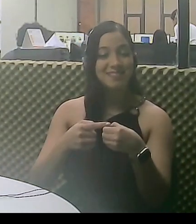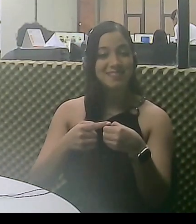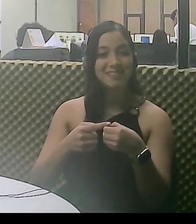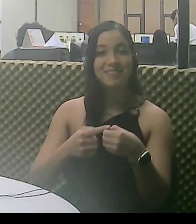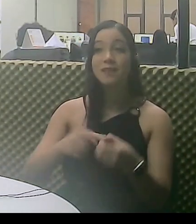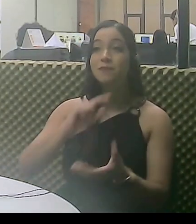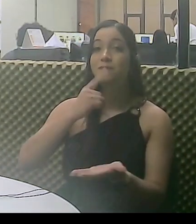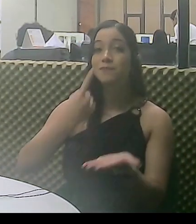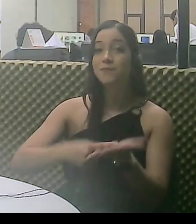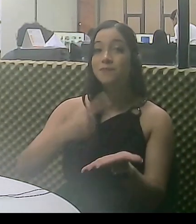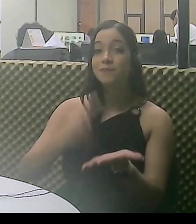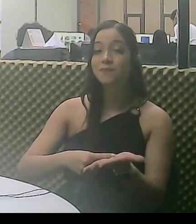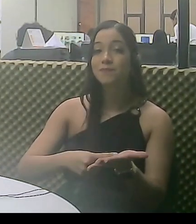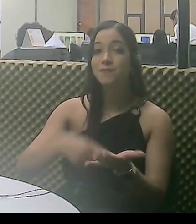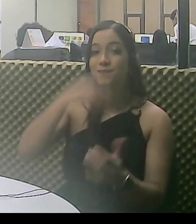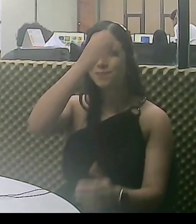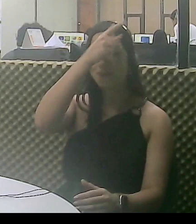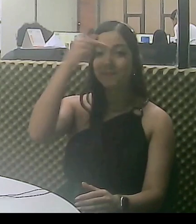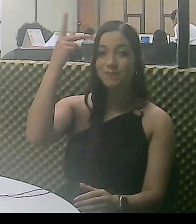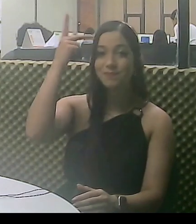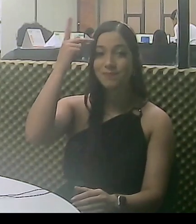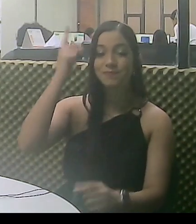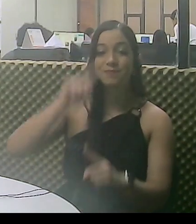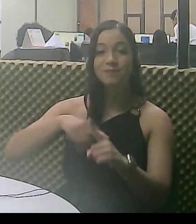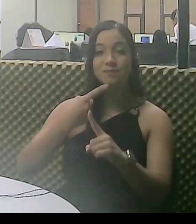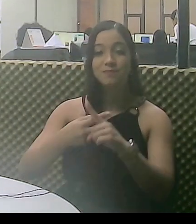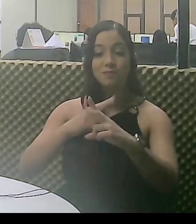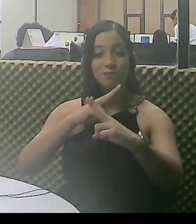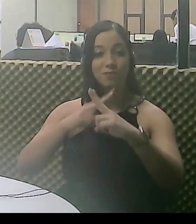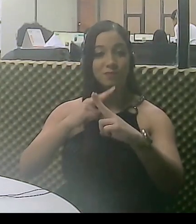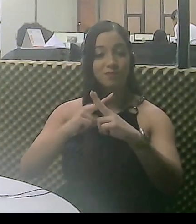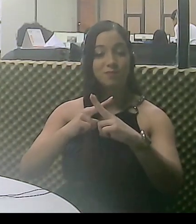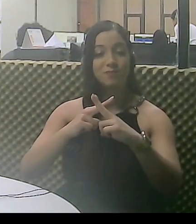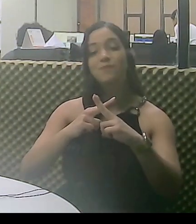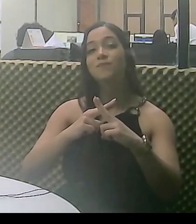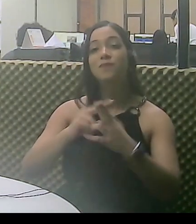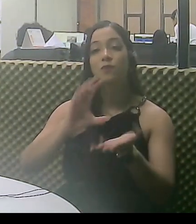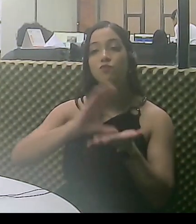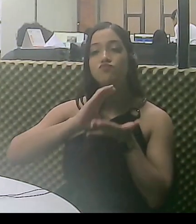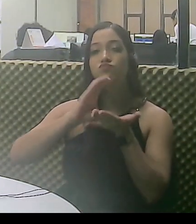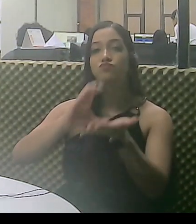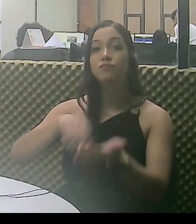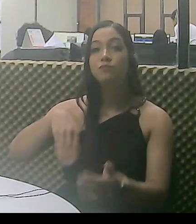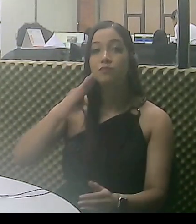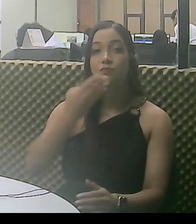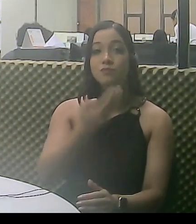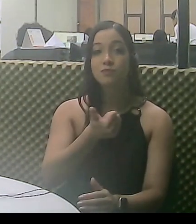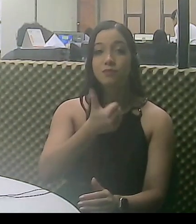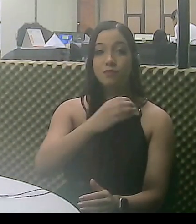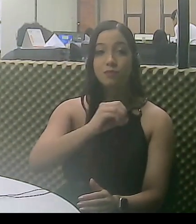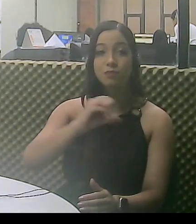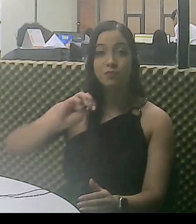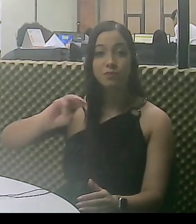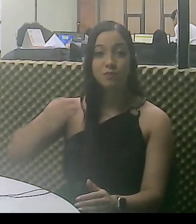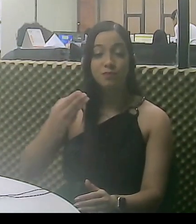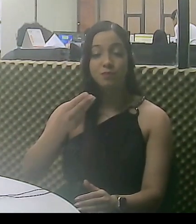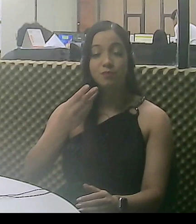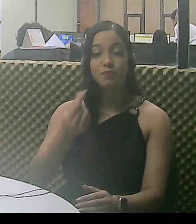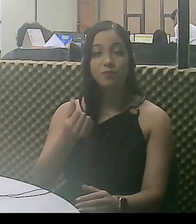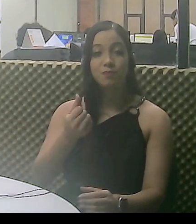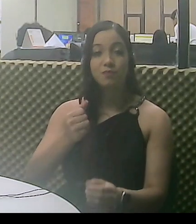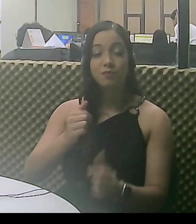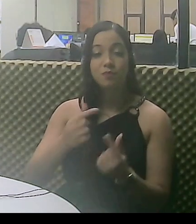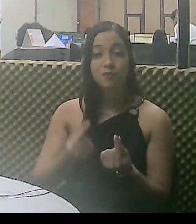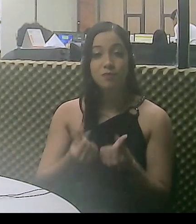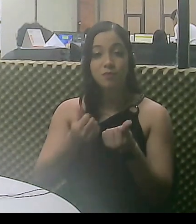meio do acordo firmado entre Prefeitura e Caixa Econômica Federal, serão investidos mais 100 milhões de reais da linha de